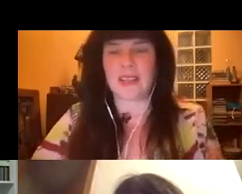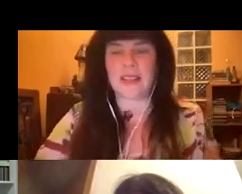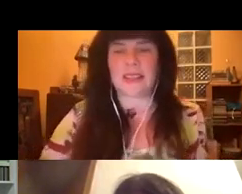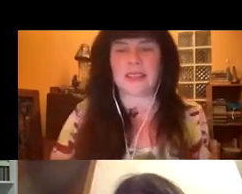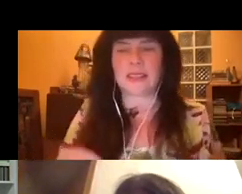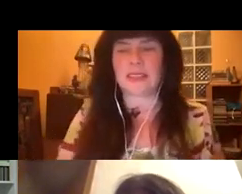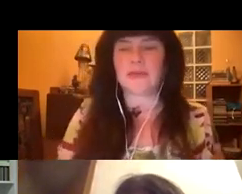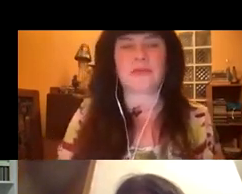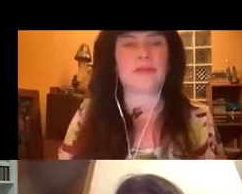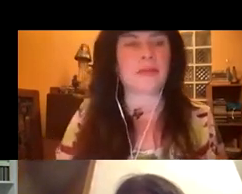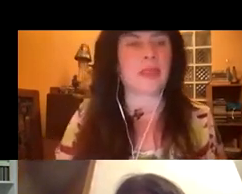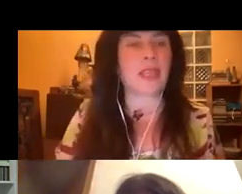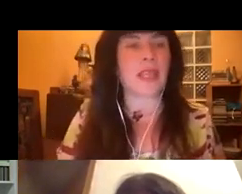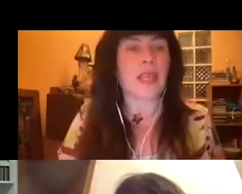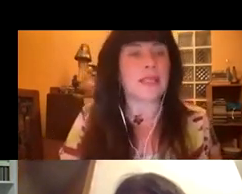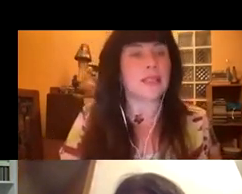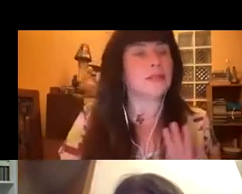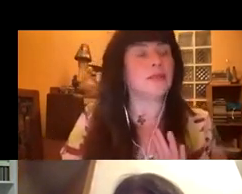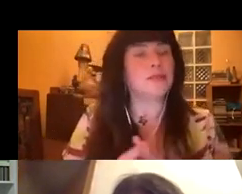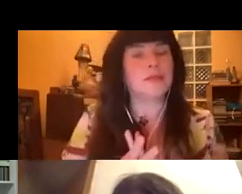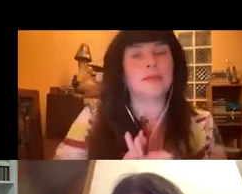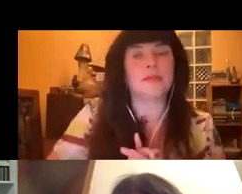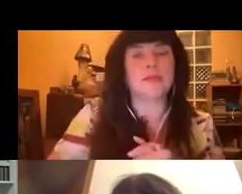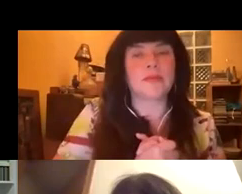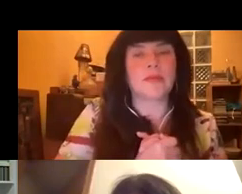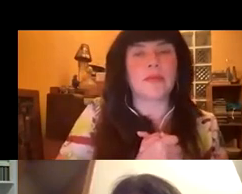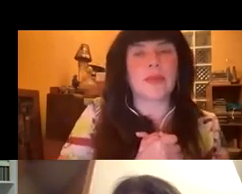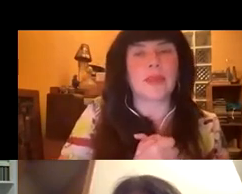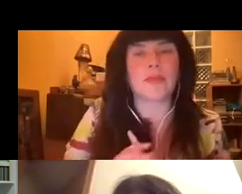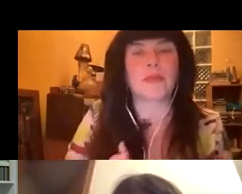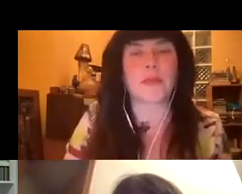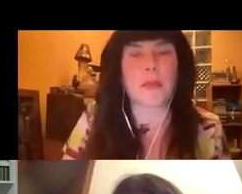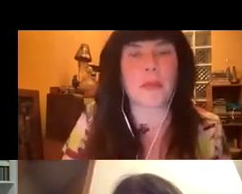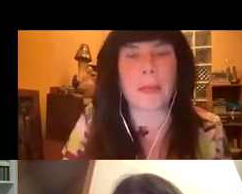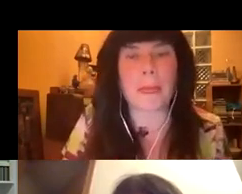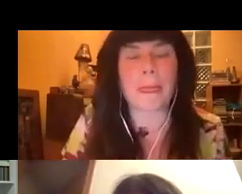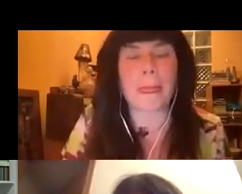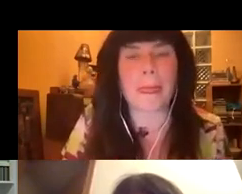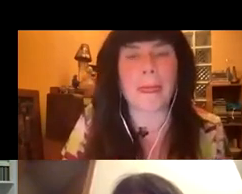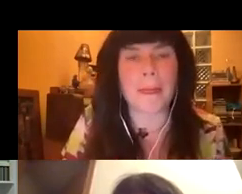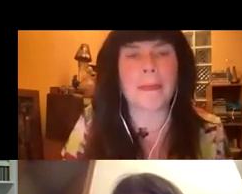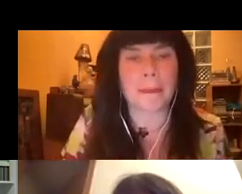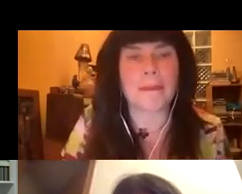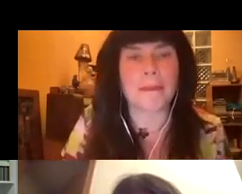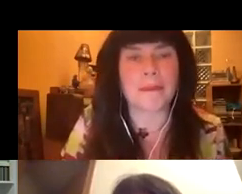paso de la reunión con Karina. Sí, muchas gracias, Fabiola, muchas gracias, Rosa.